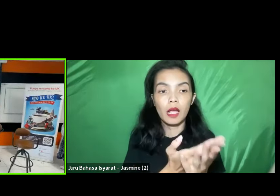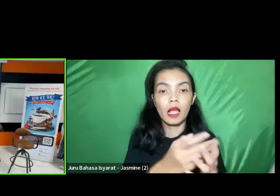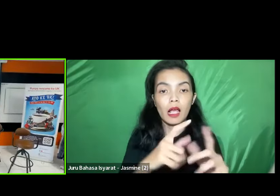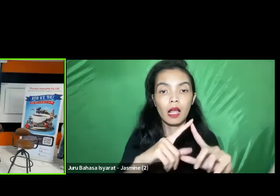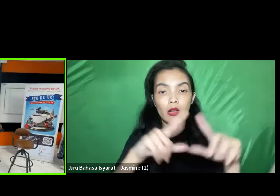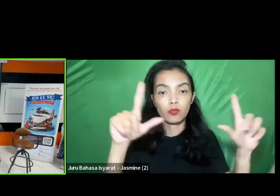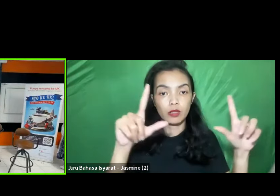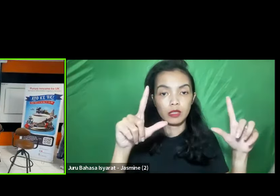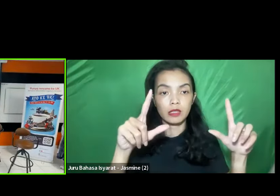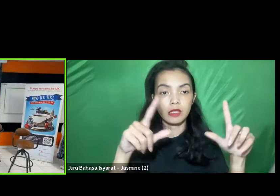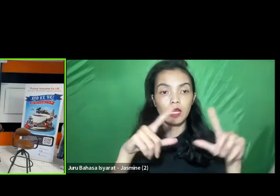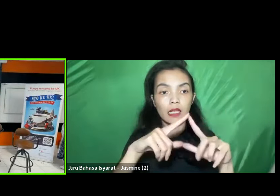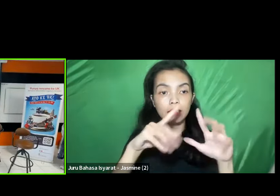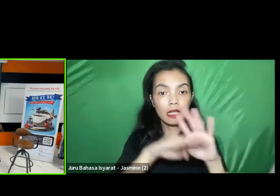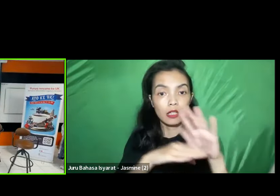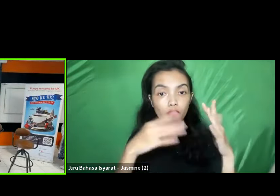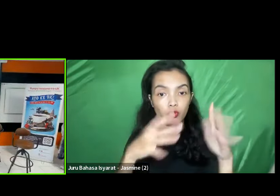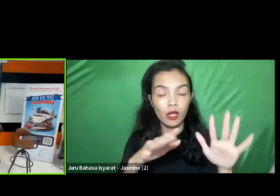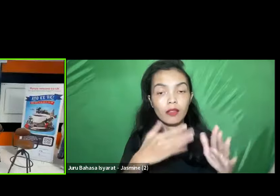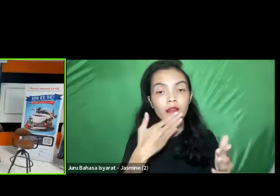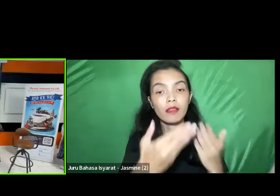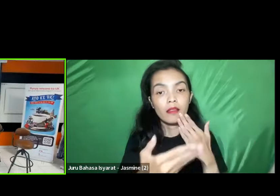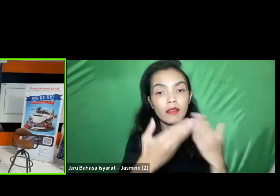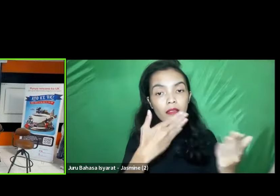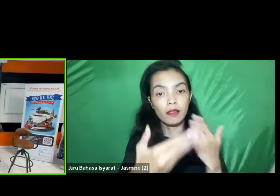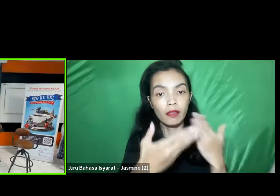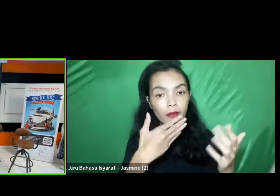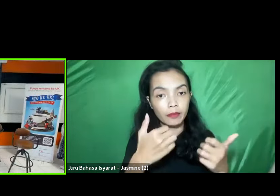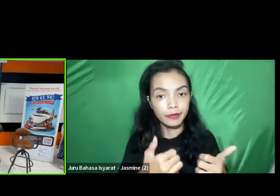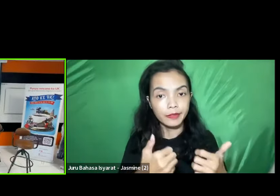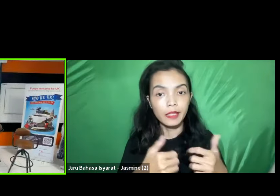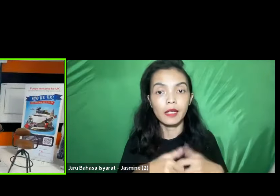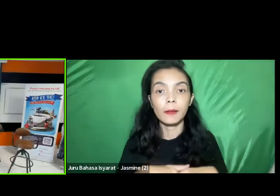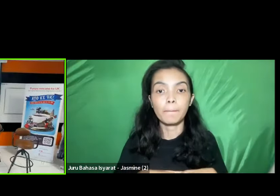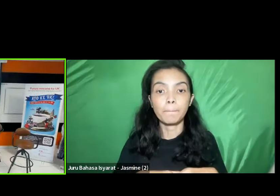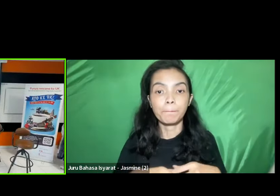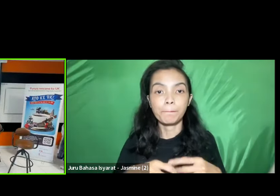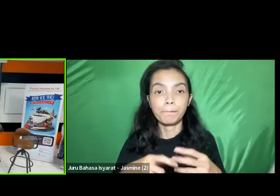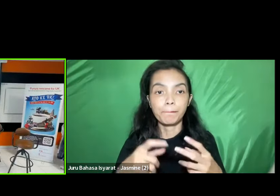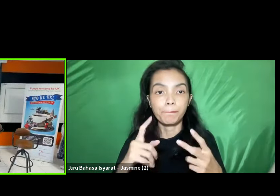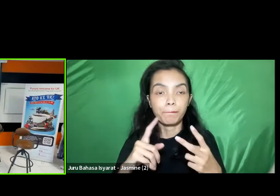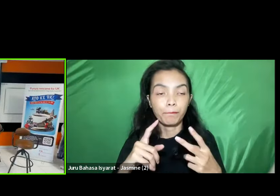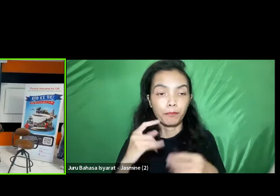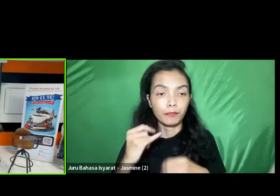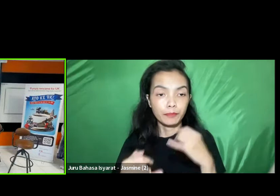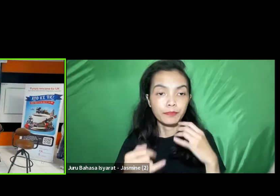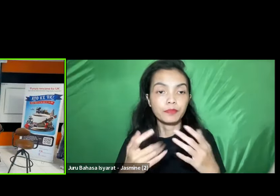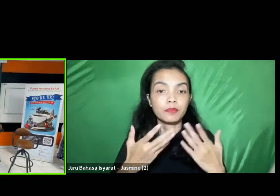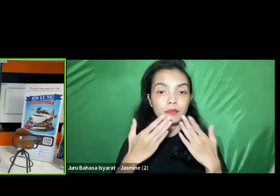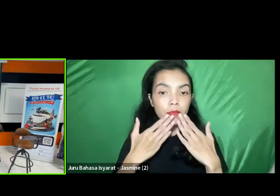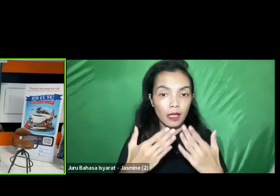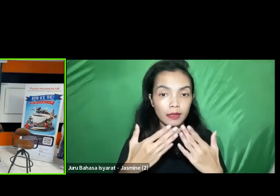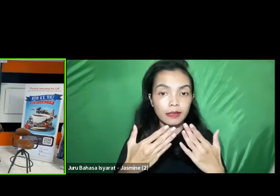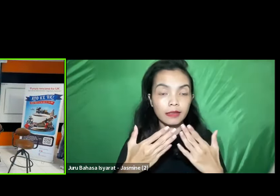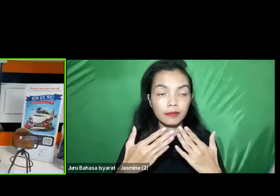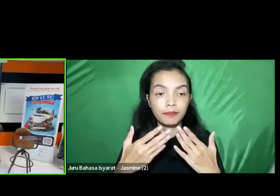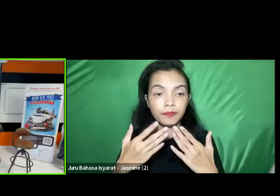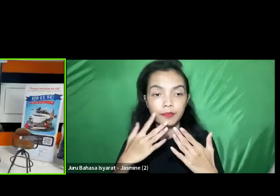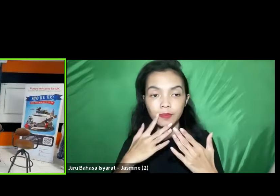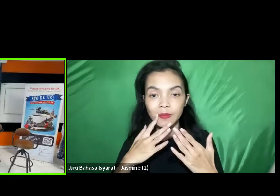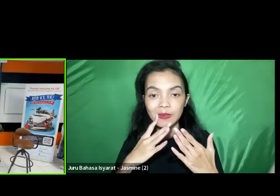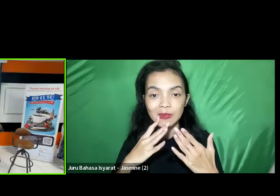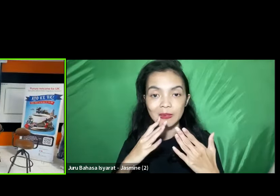acara ditanya-tanya lagi Kemudian eh terakhir saya mau bilang e Terima kasih buat eh